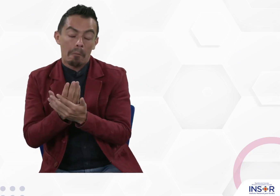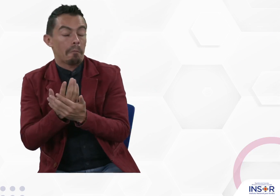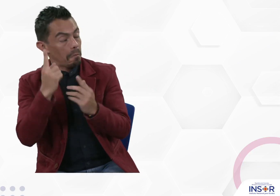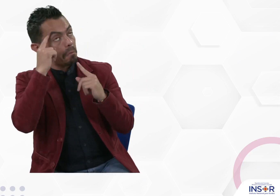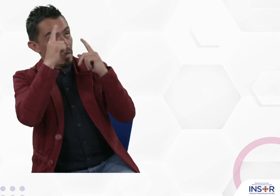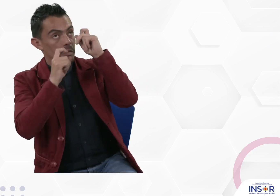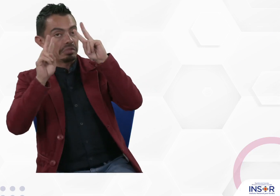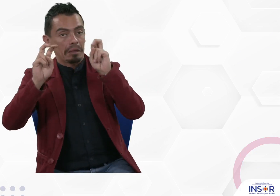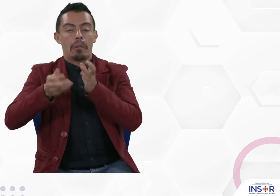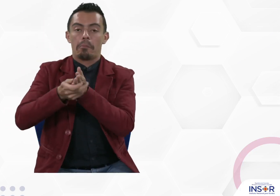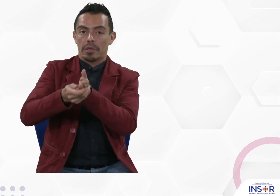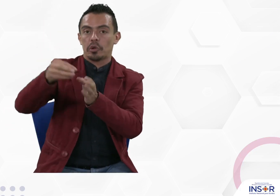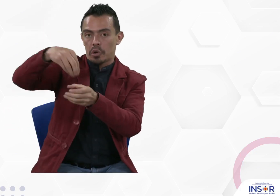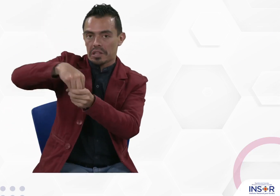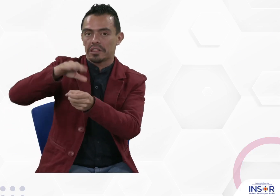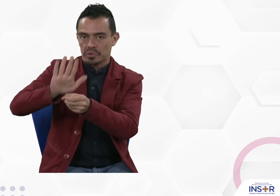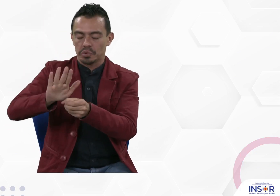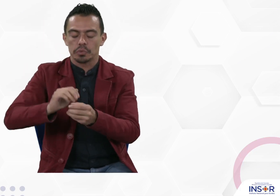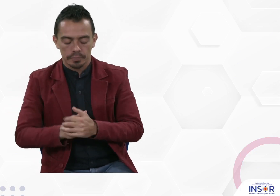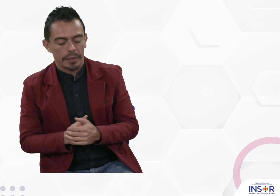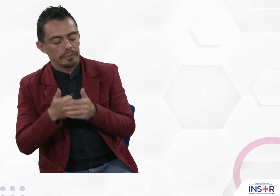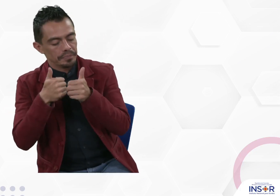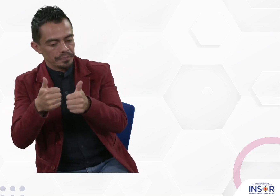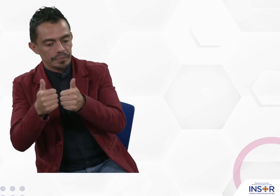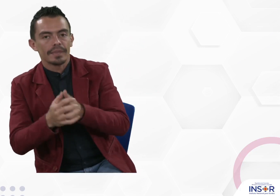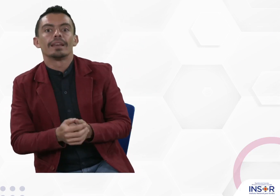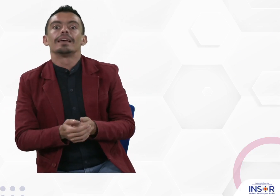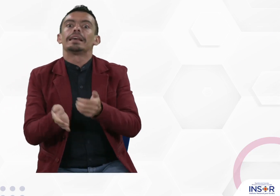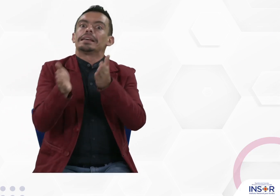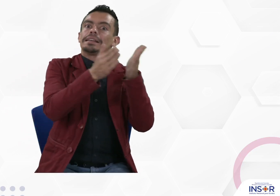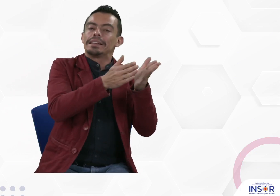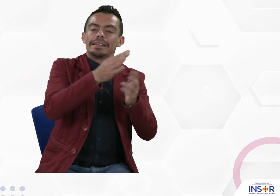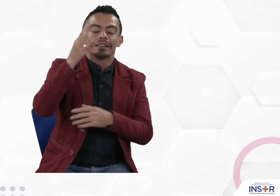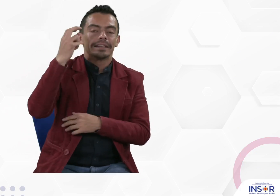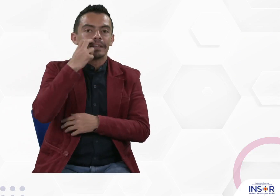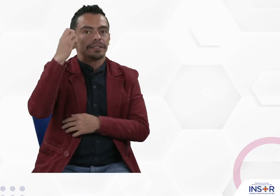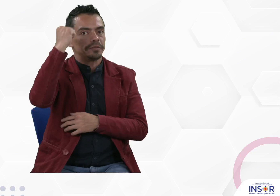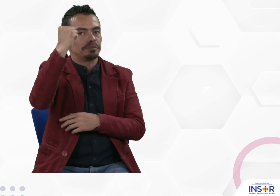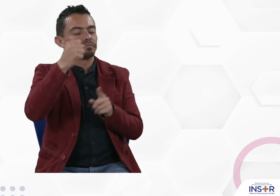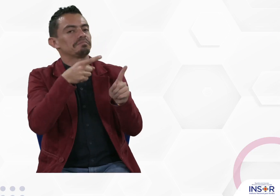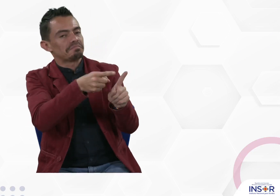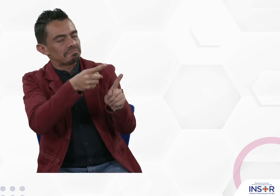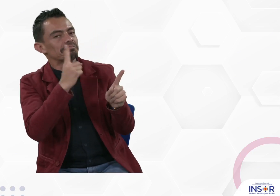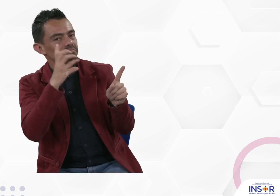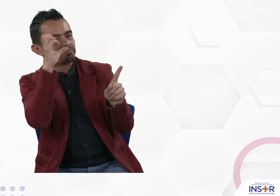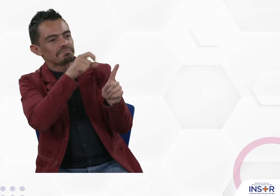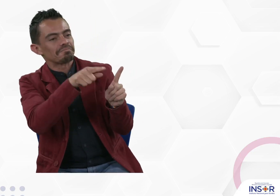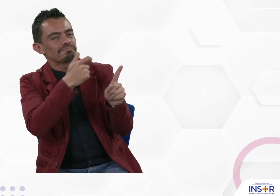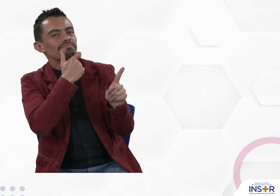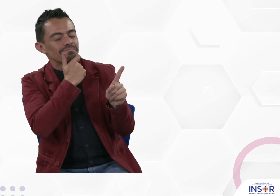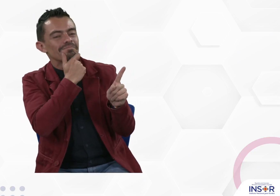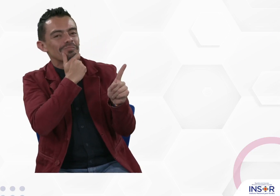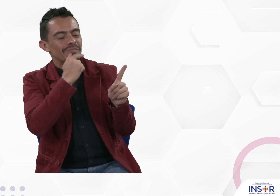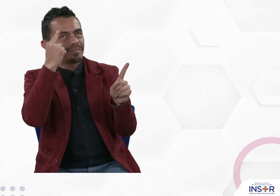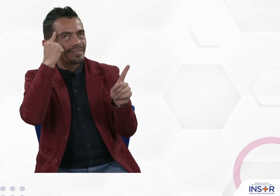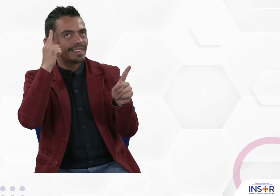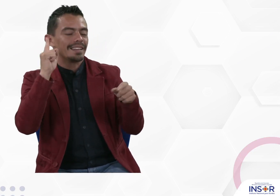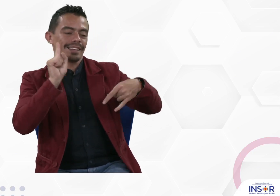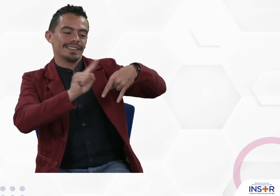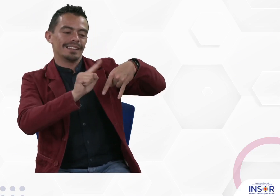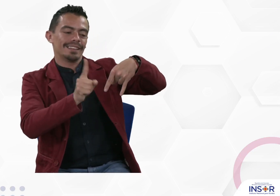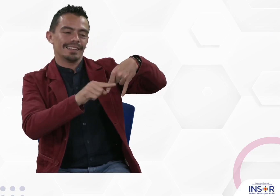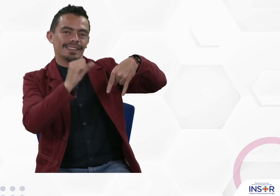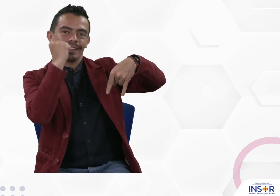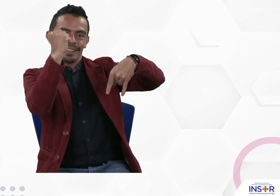permitan rescatar las lenguas, en este caso desde de la lengua origen o original, que sería la lengua de señas de Anderson.